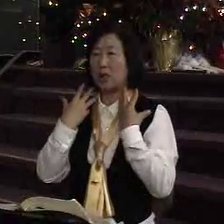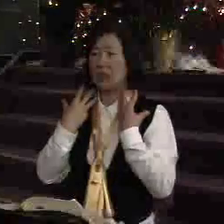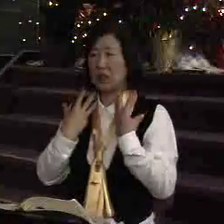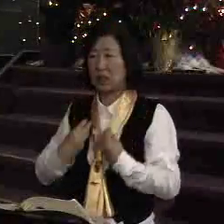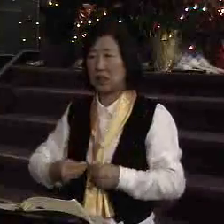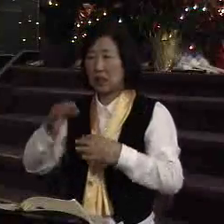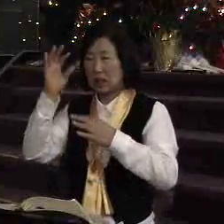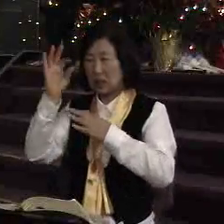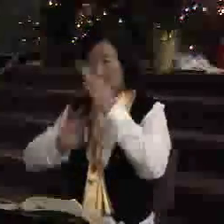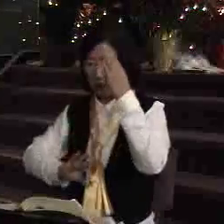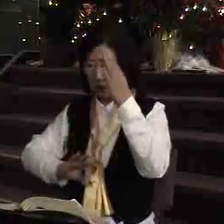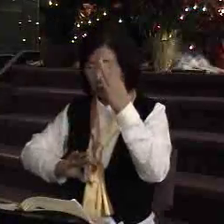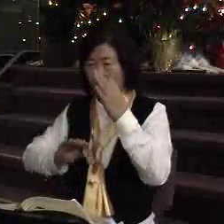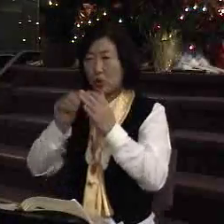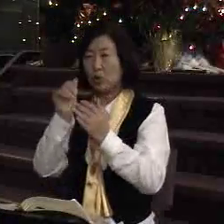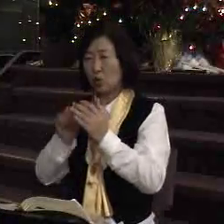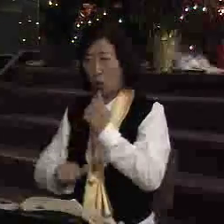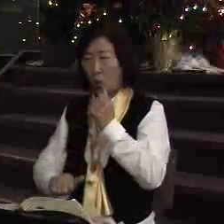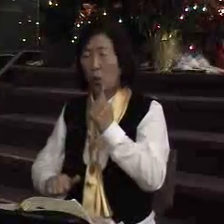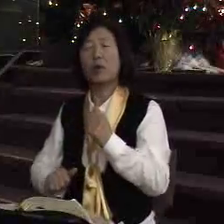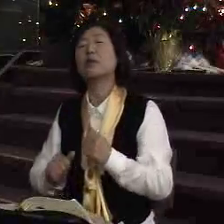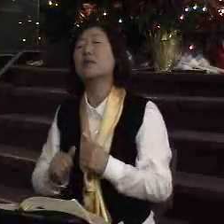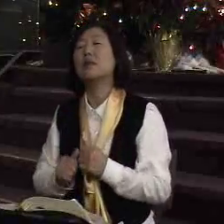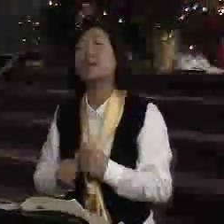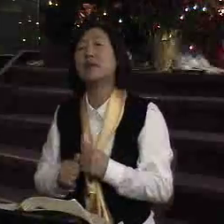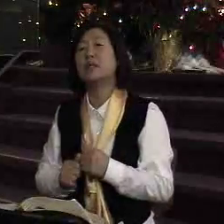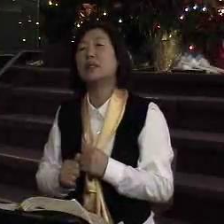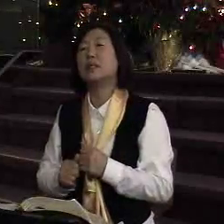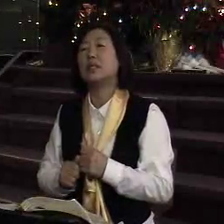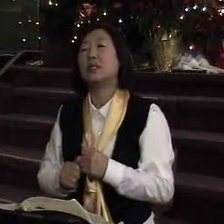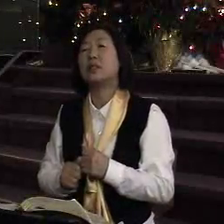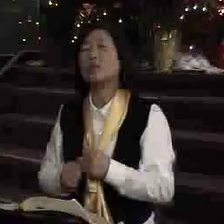모습이 거기서 나오는 것이 아닐까요?